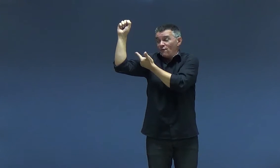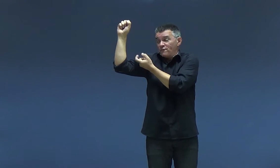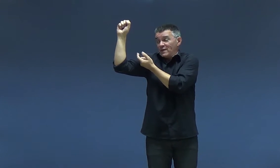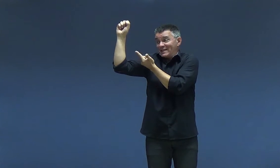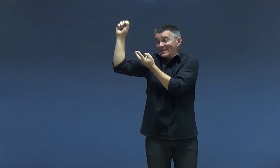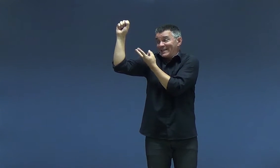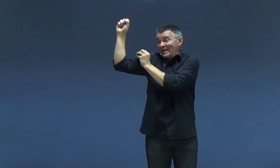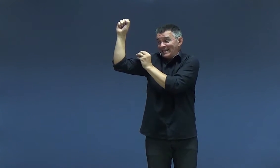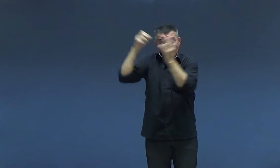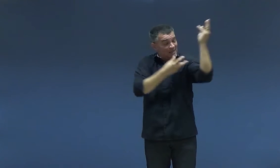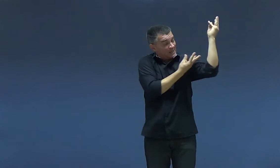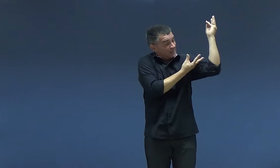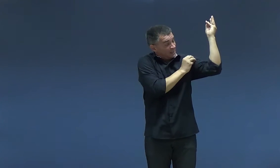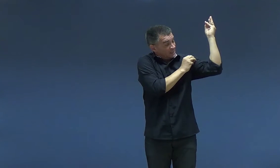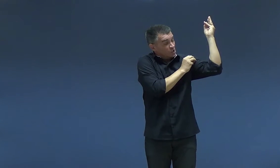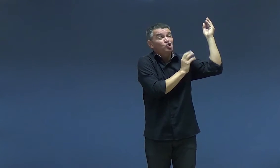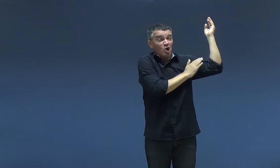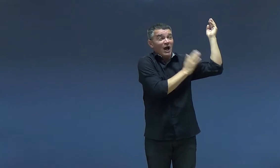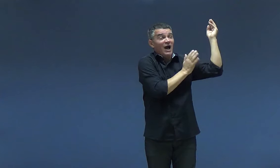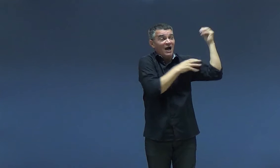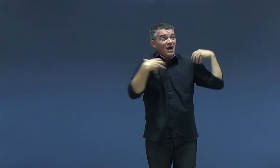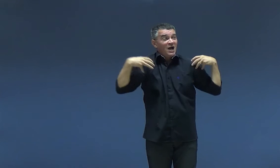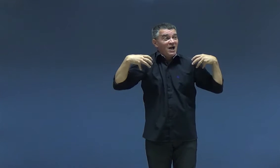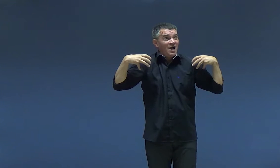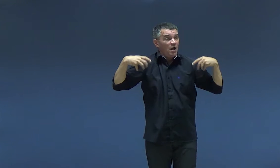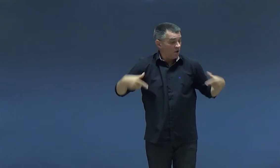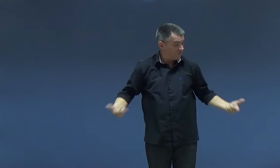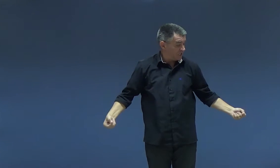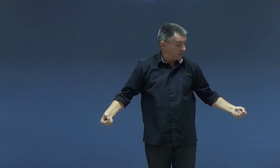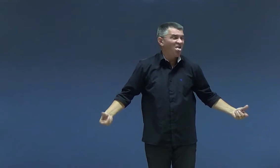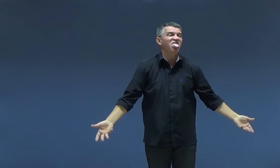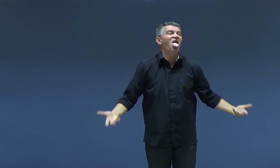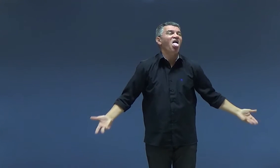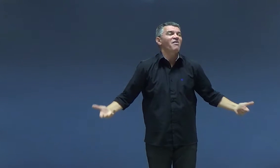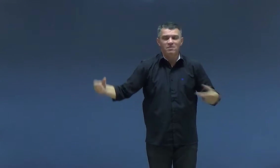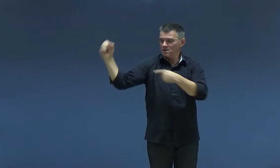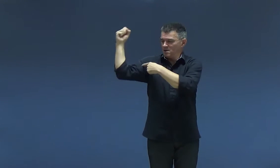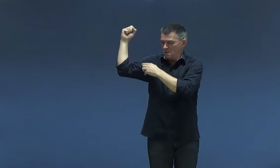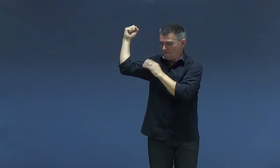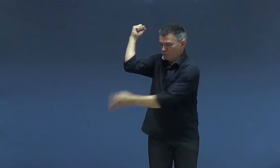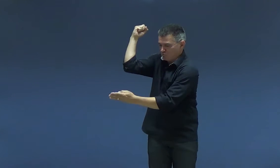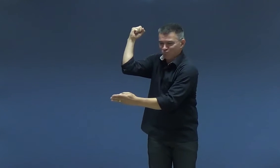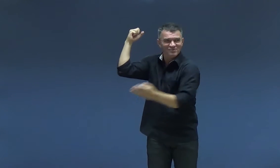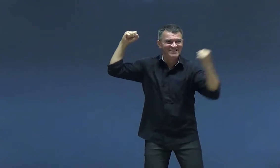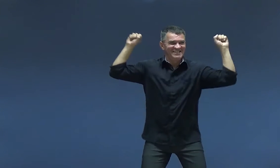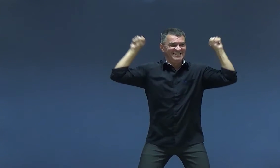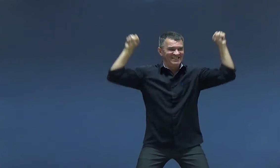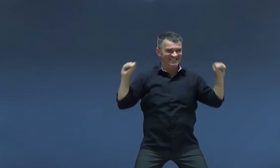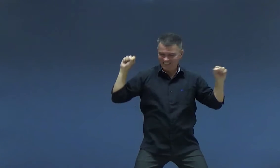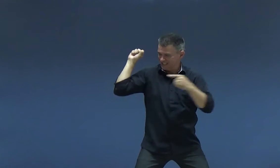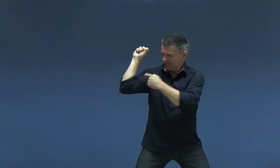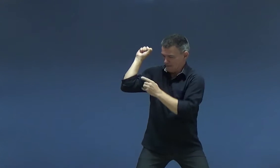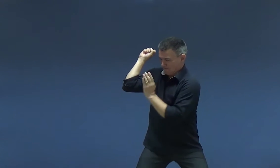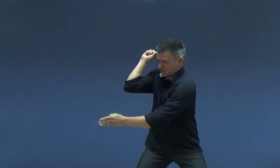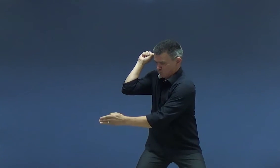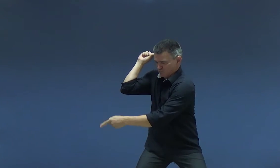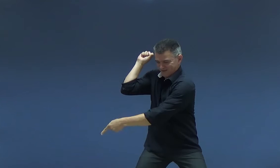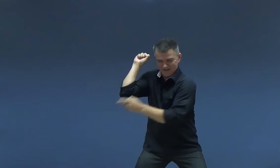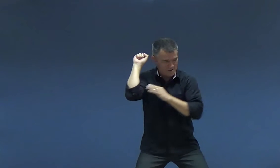ele tá mais forte. Acho que eu vou pôr 30, é, acho que dá. É, tá muito leve. Então, meu braço já é mais forte que